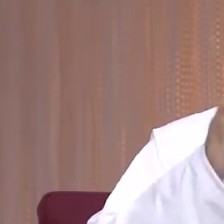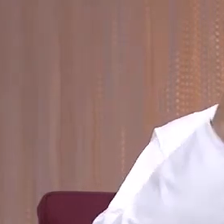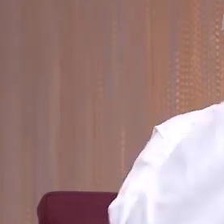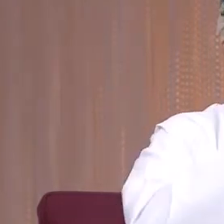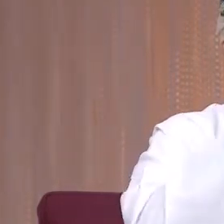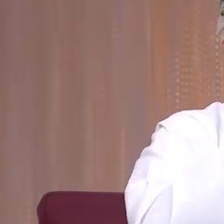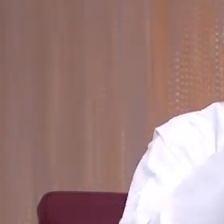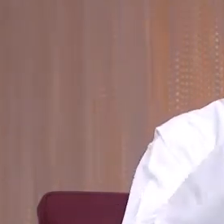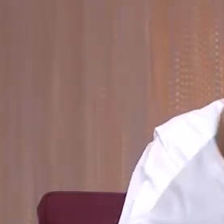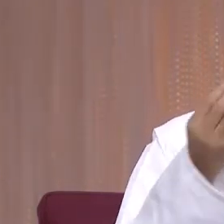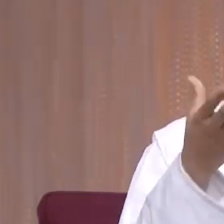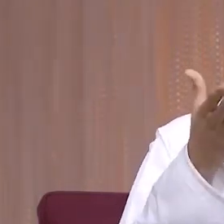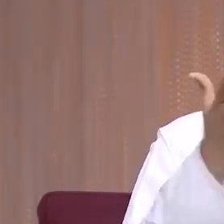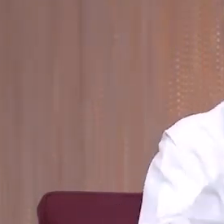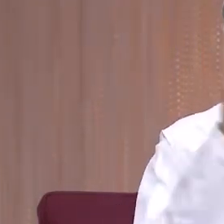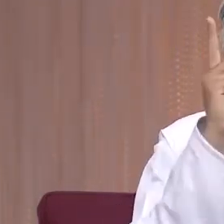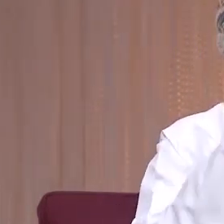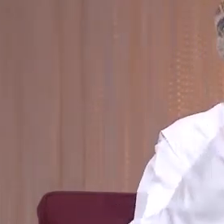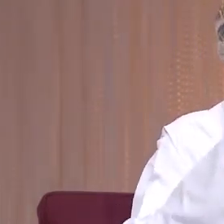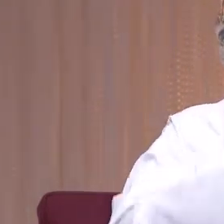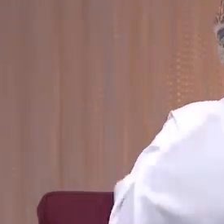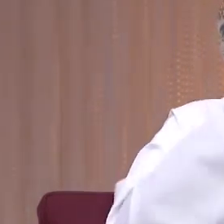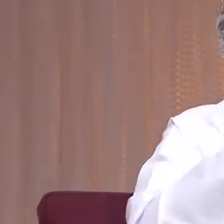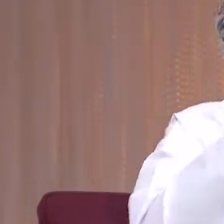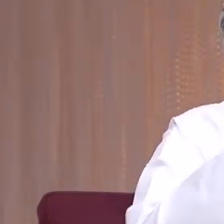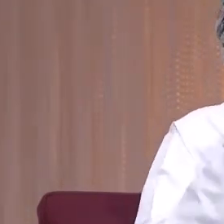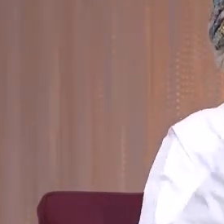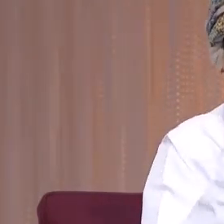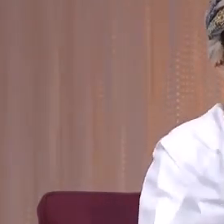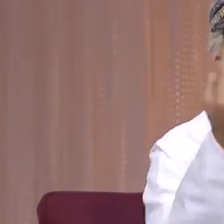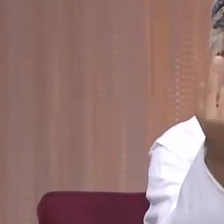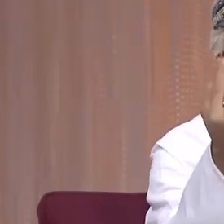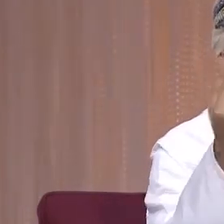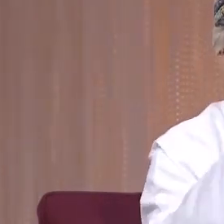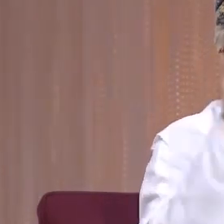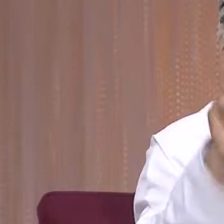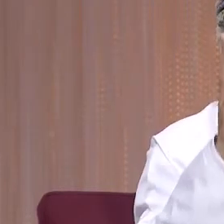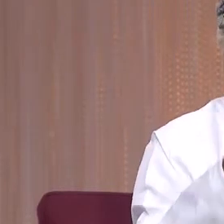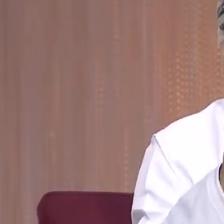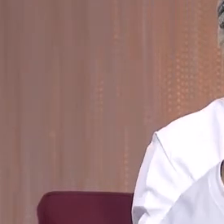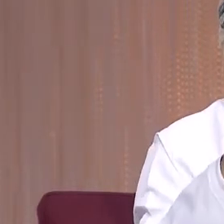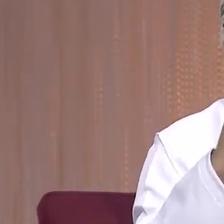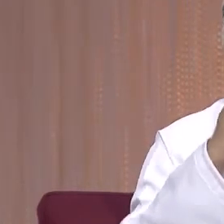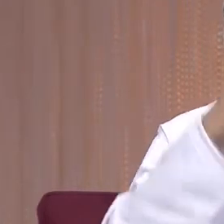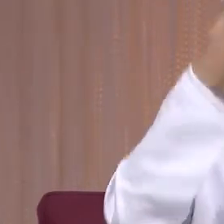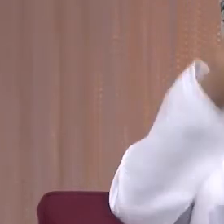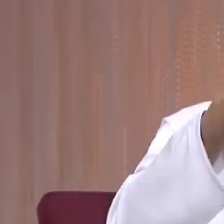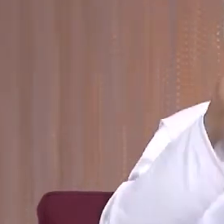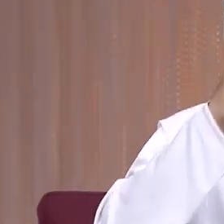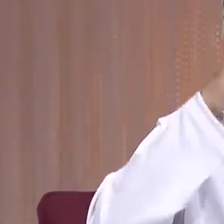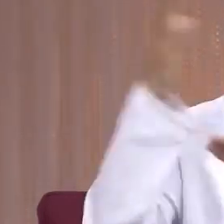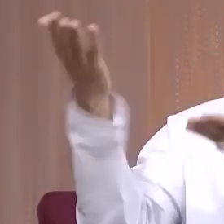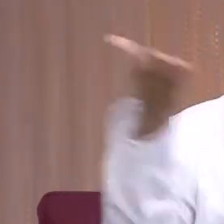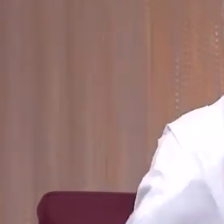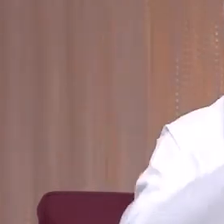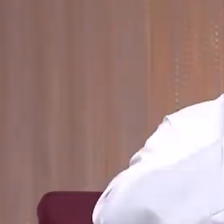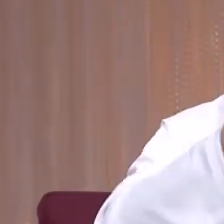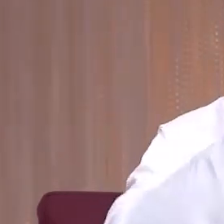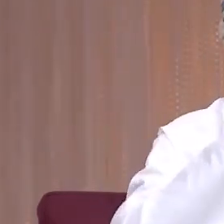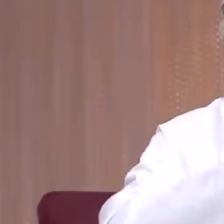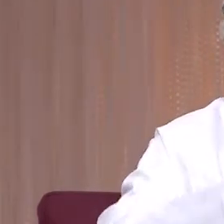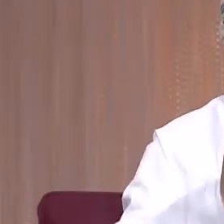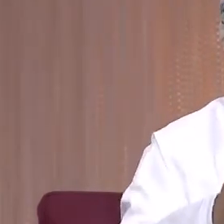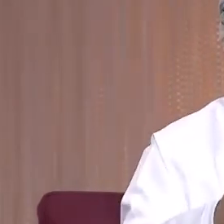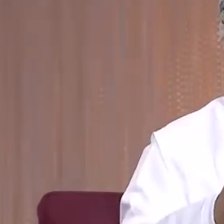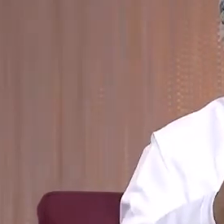ممتاز ممتاز، طبعا فائدة كثيرة أيضا كانت في الملتقى وكان ناجح طبعا. سؤالي لك طلب،